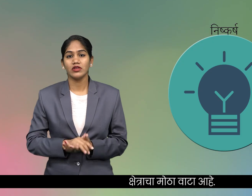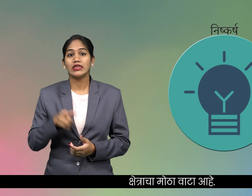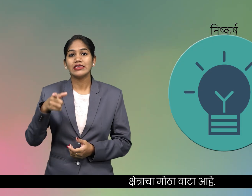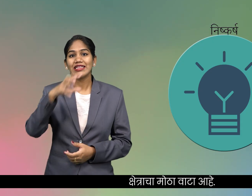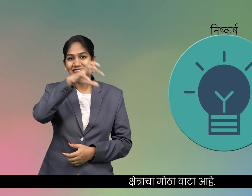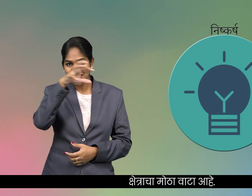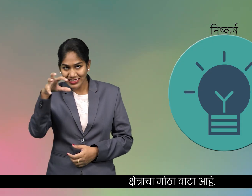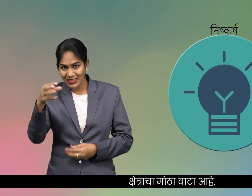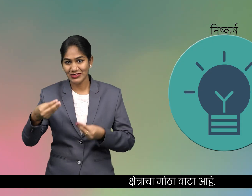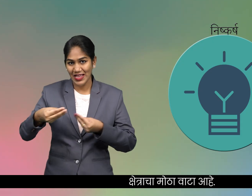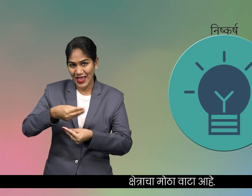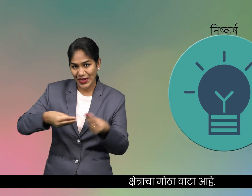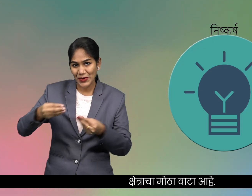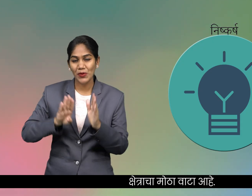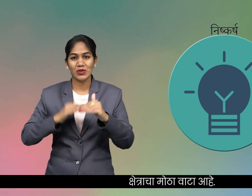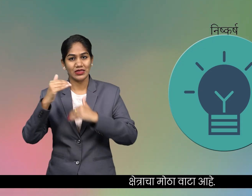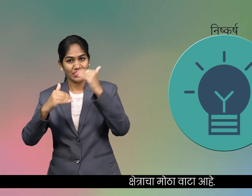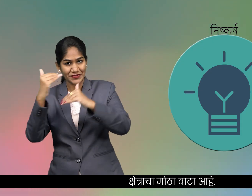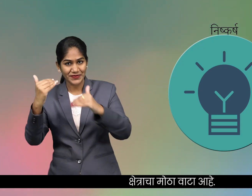क्षेत्राचा मोठा वाटा आहे.